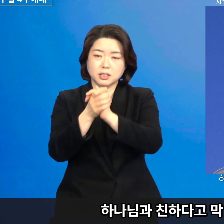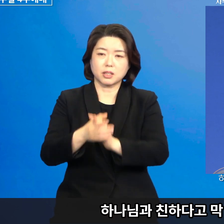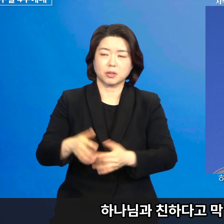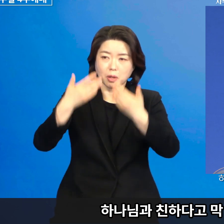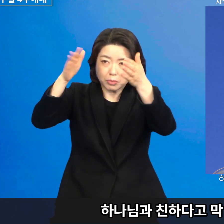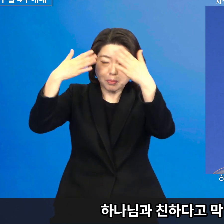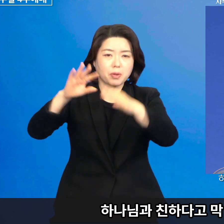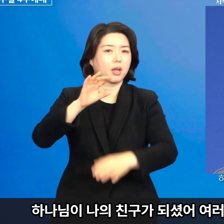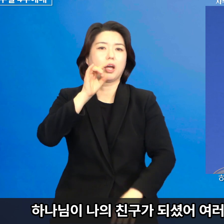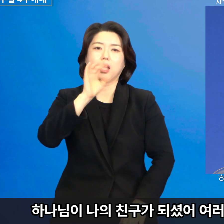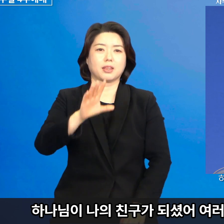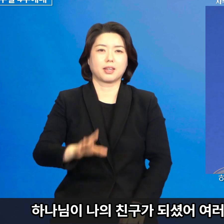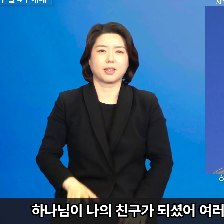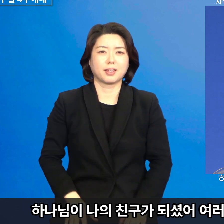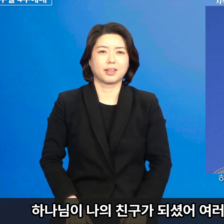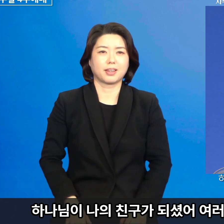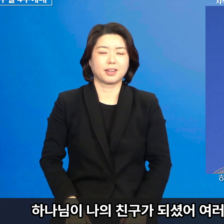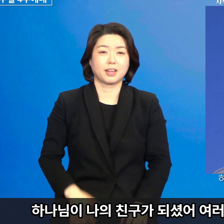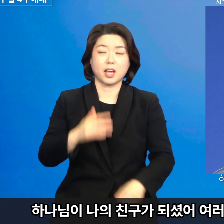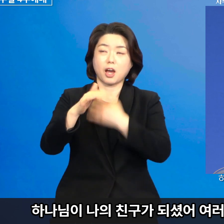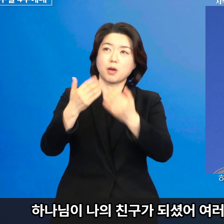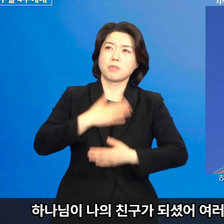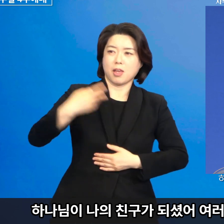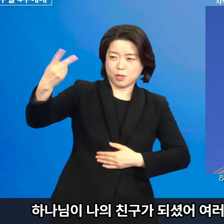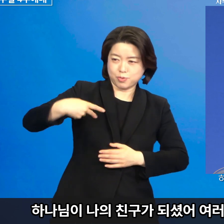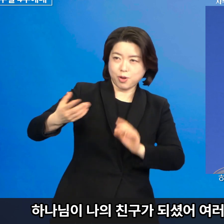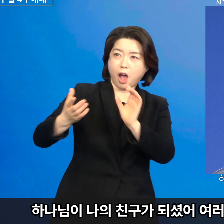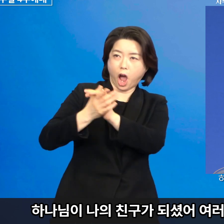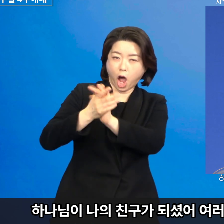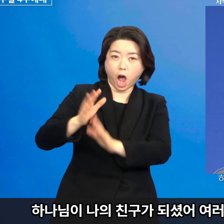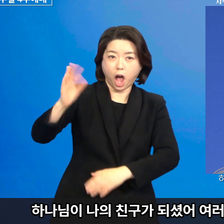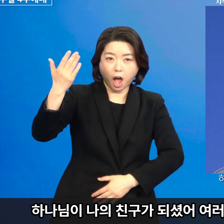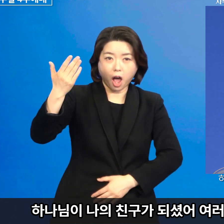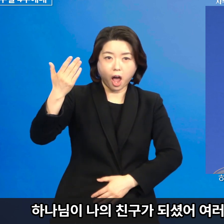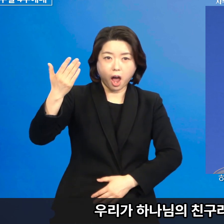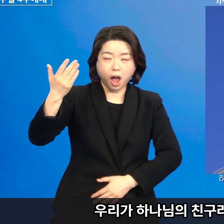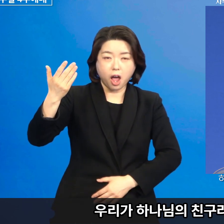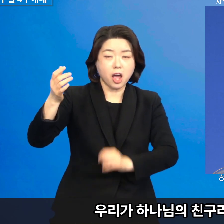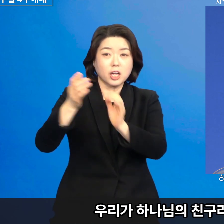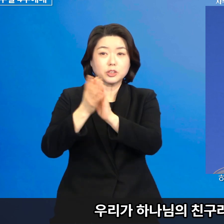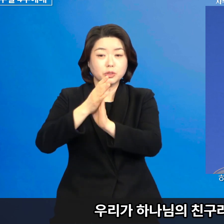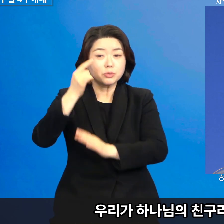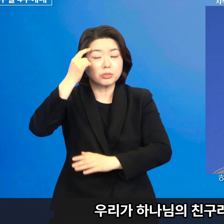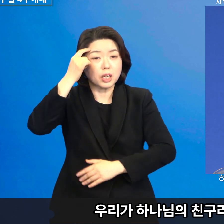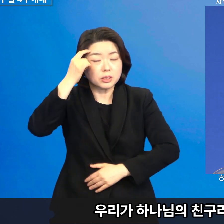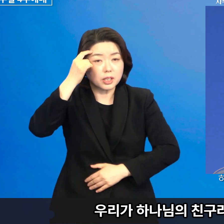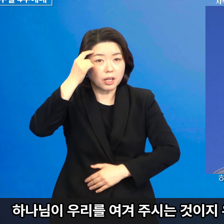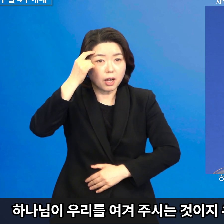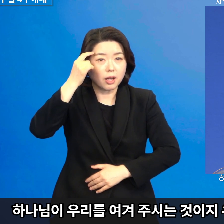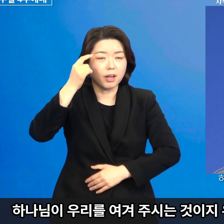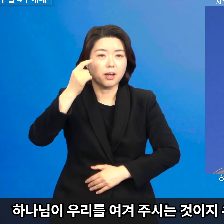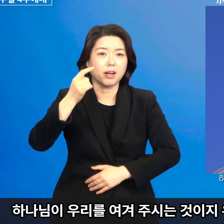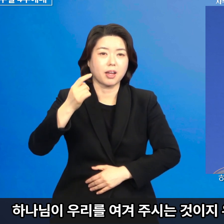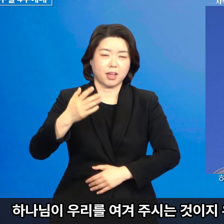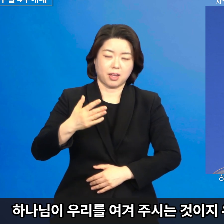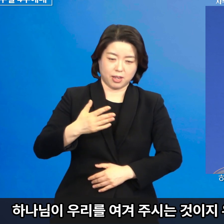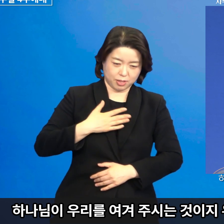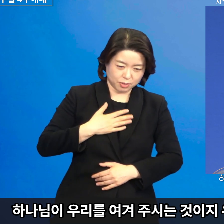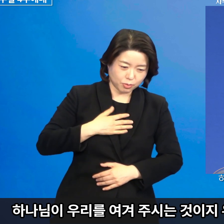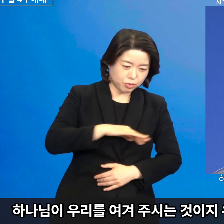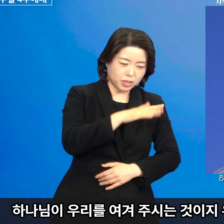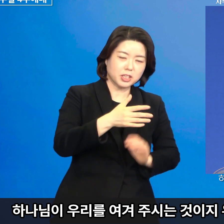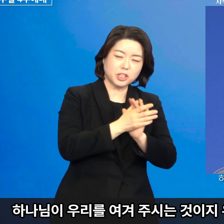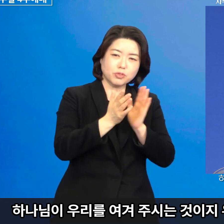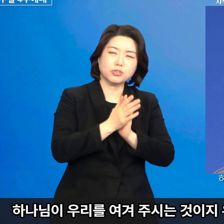됩니다. 하나님이 나의 친구가 되셨어. 여러분, 친구라고 여겨주시는 것이지 우리가 하나님을 친구라고 부르는 게 아니라 하나님이 우리를 여겨주시는